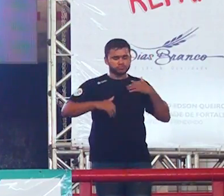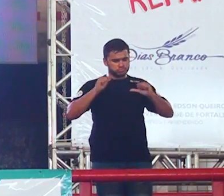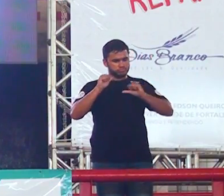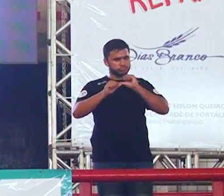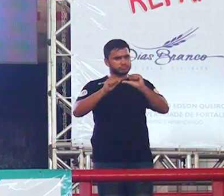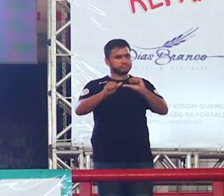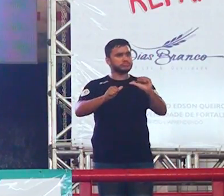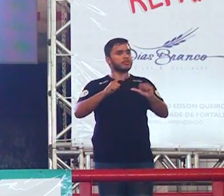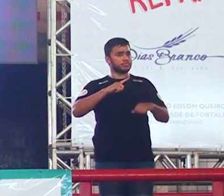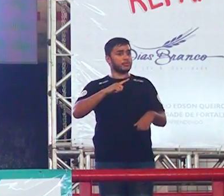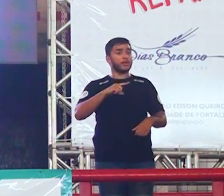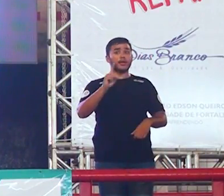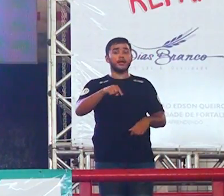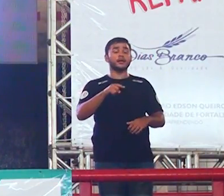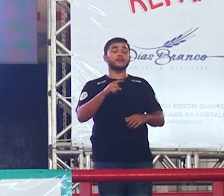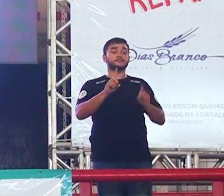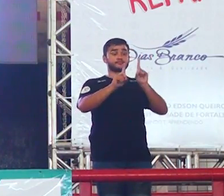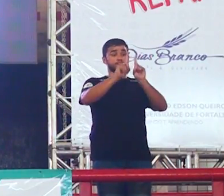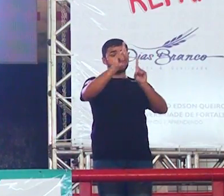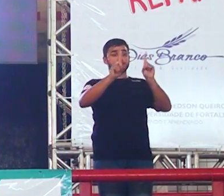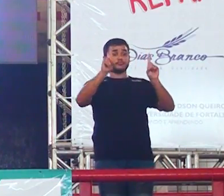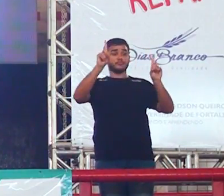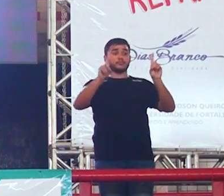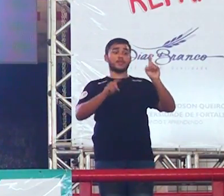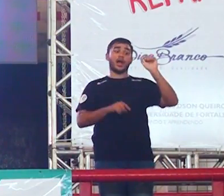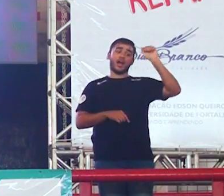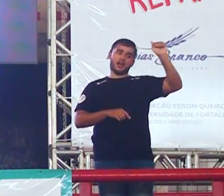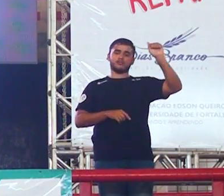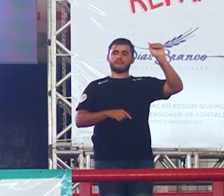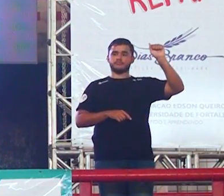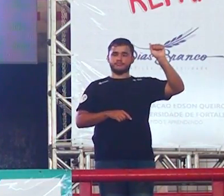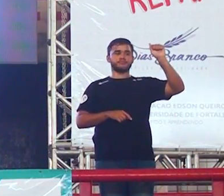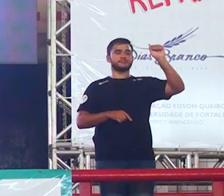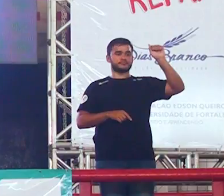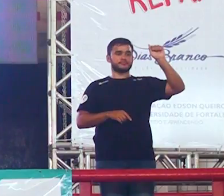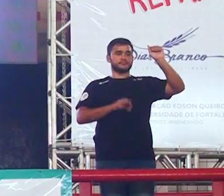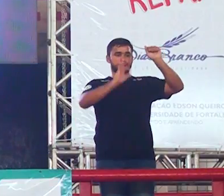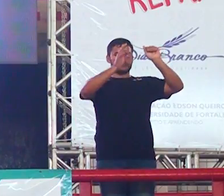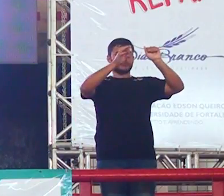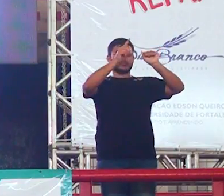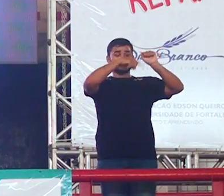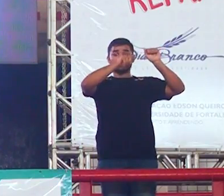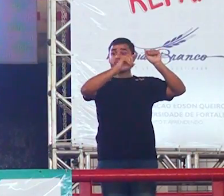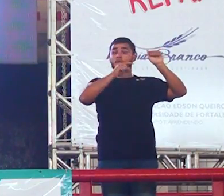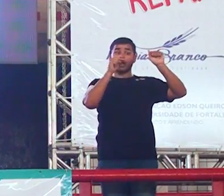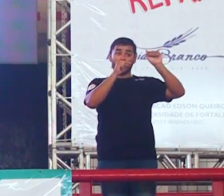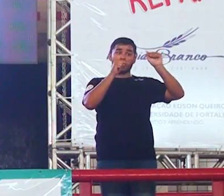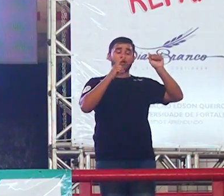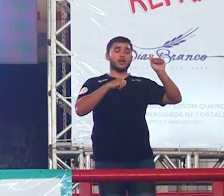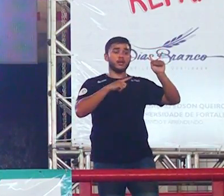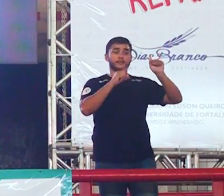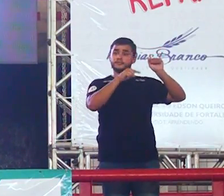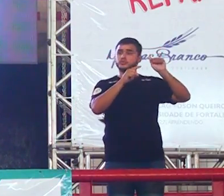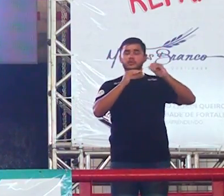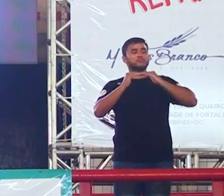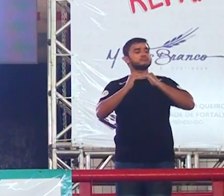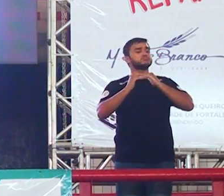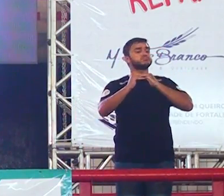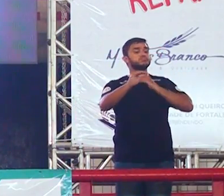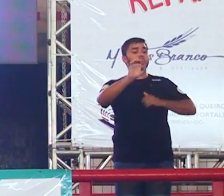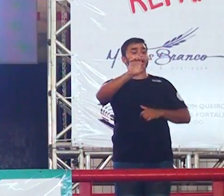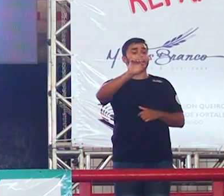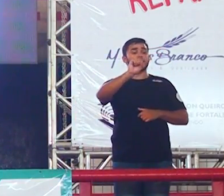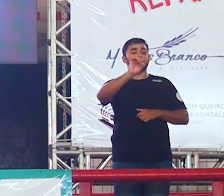a opção que vai se adequar é o item A. Tanto o nível de estrogênio é mantido constante,